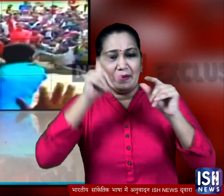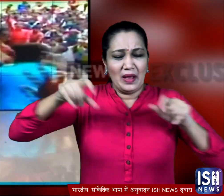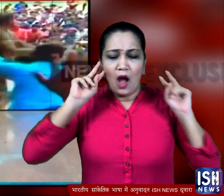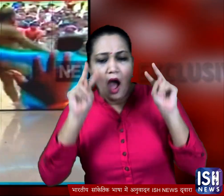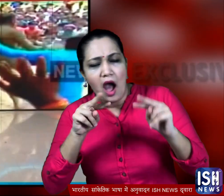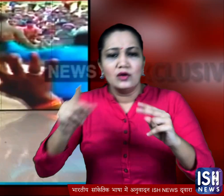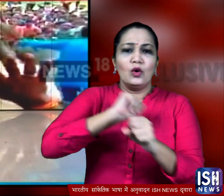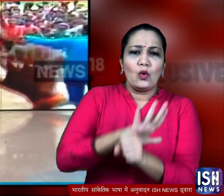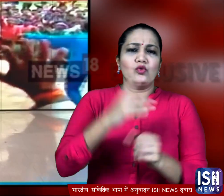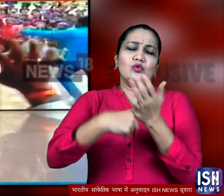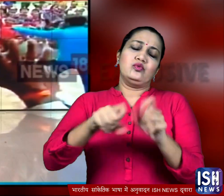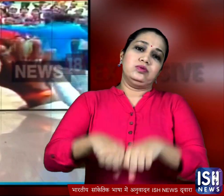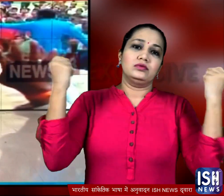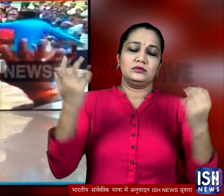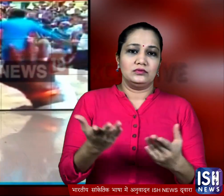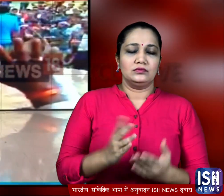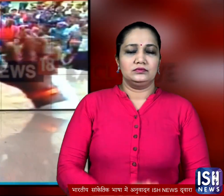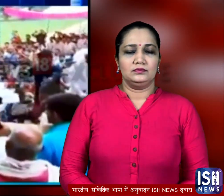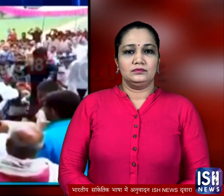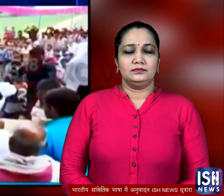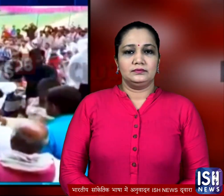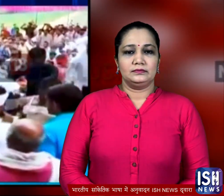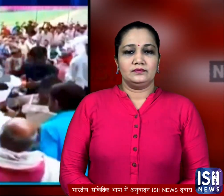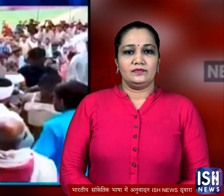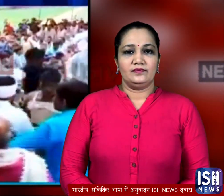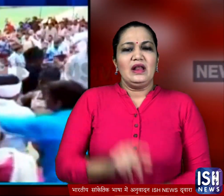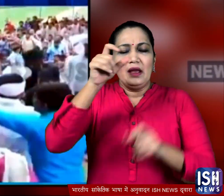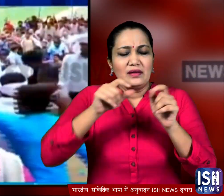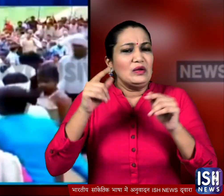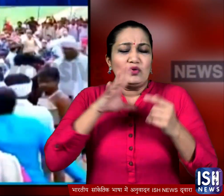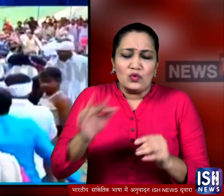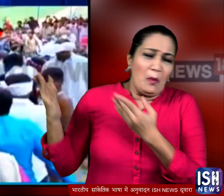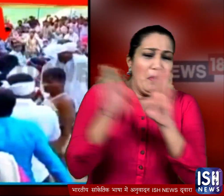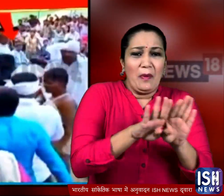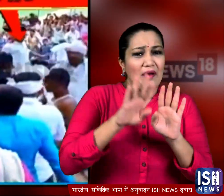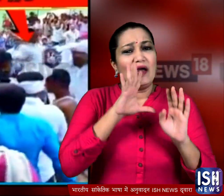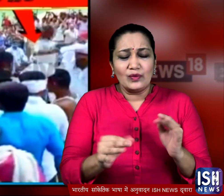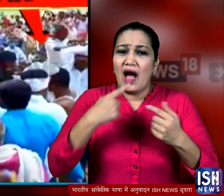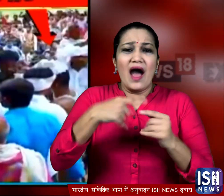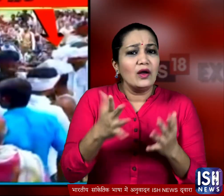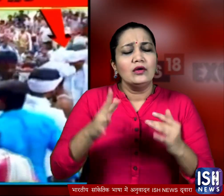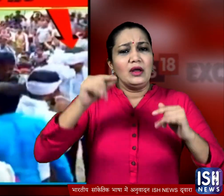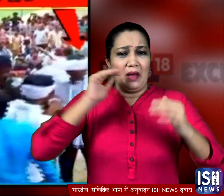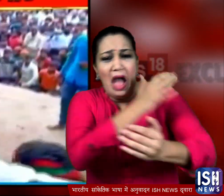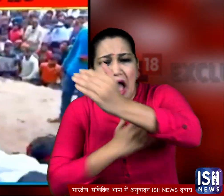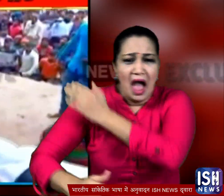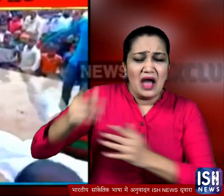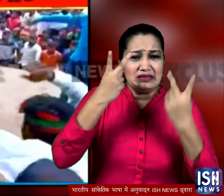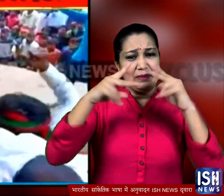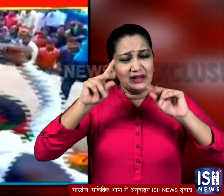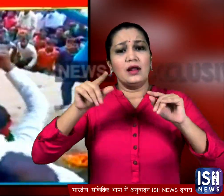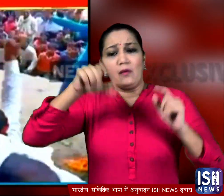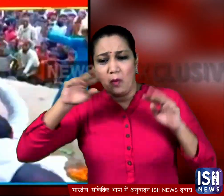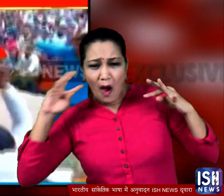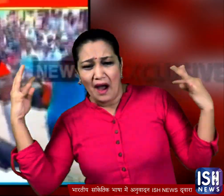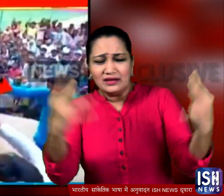ने कोरोना नियमों की जमकर धज्जियां उड़ाई और रोक के बावजूद बड़ी संख्या में लोग इस दंगल में दिखे। पहलवान